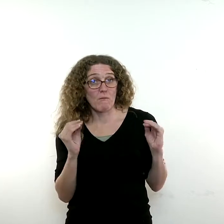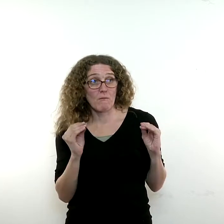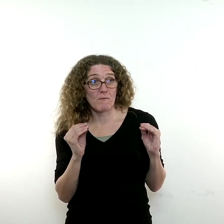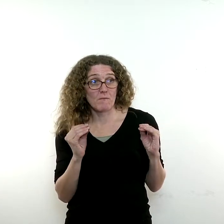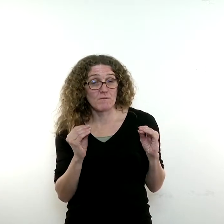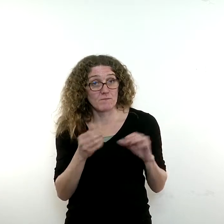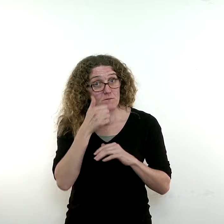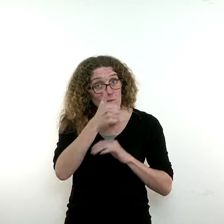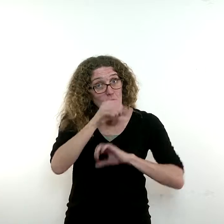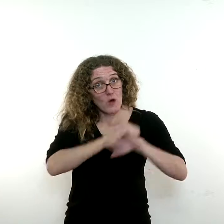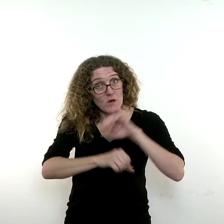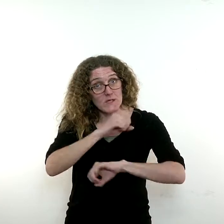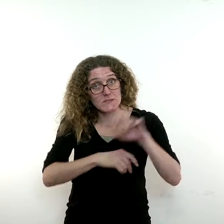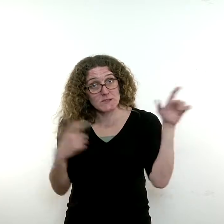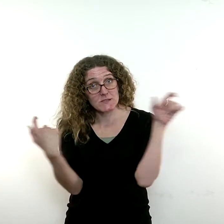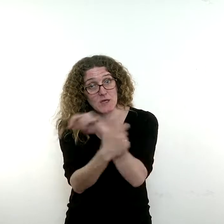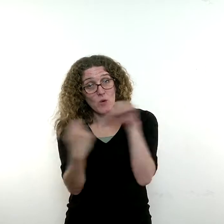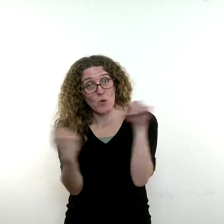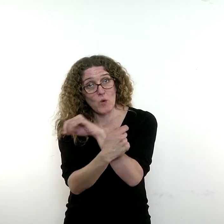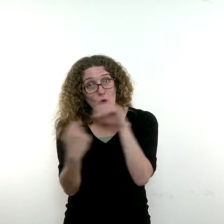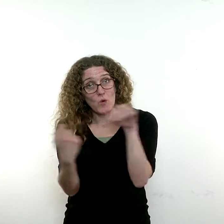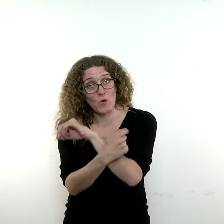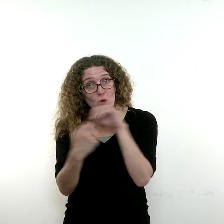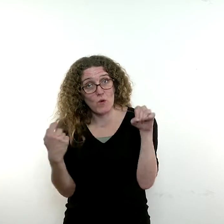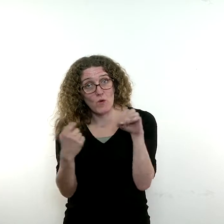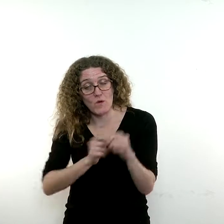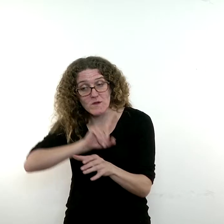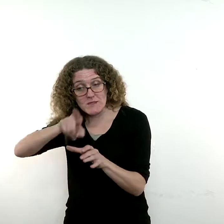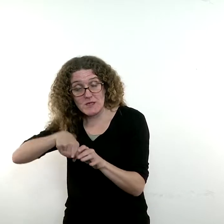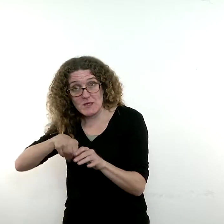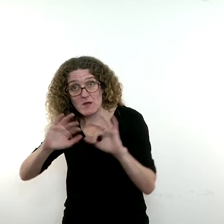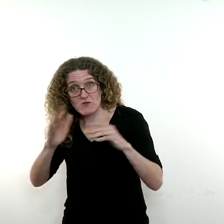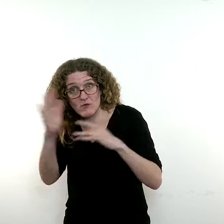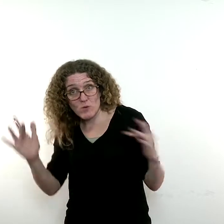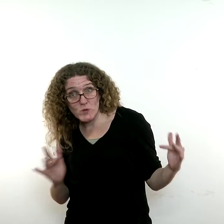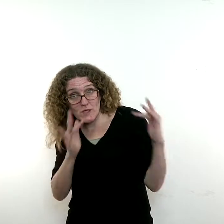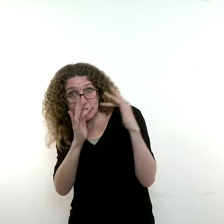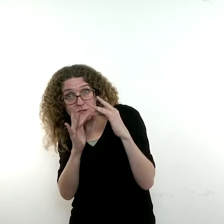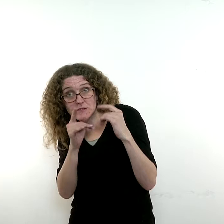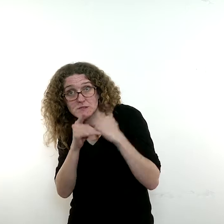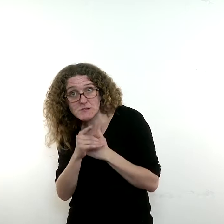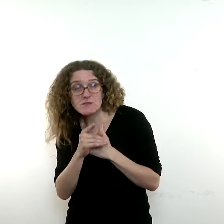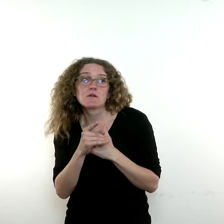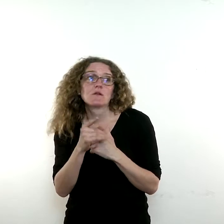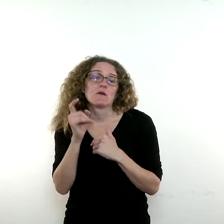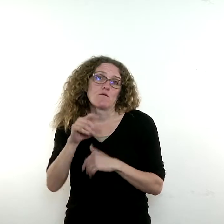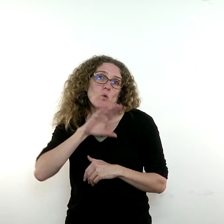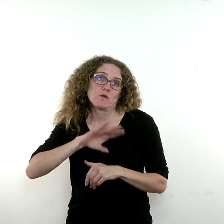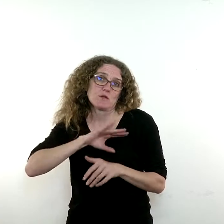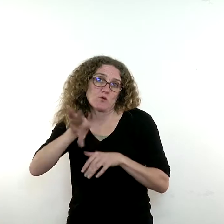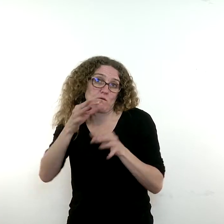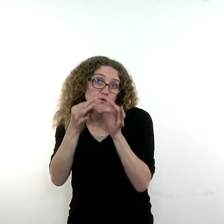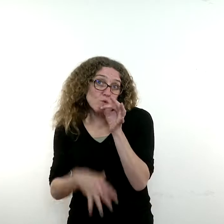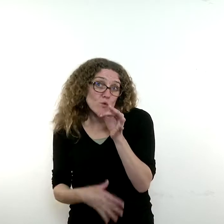dialogue qui s'est ouvert avec les organisations syndicales sur ce sujet pour essayer de sortir de cette situation, ou